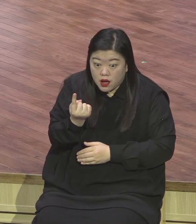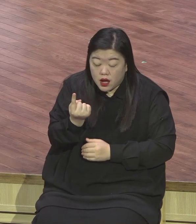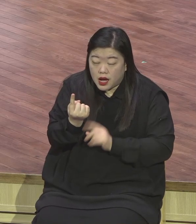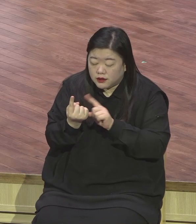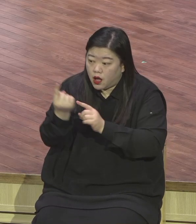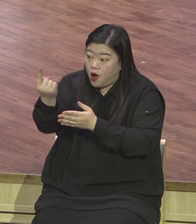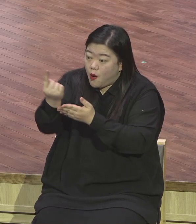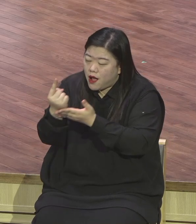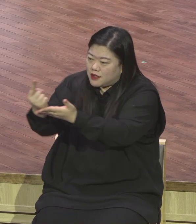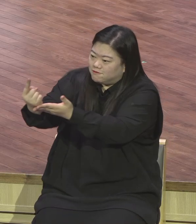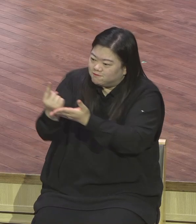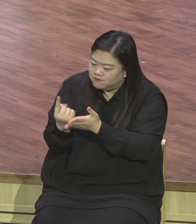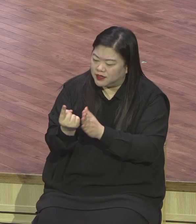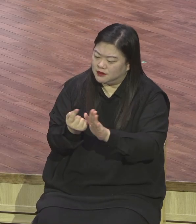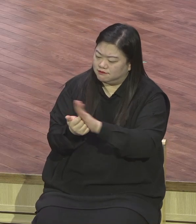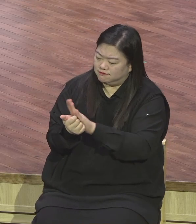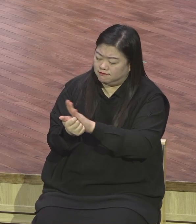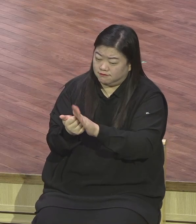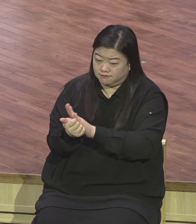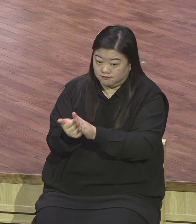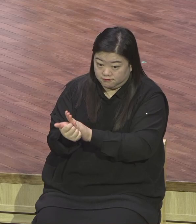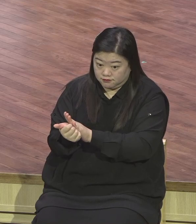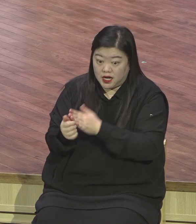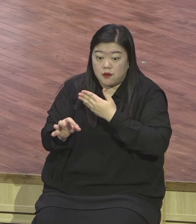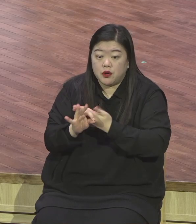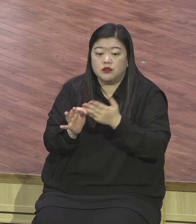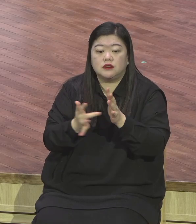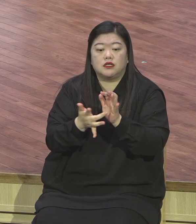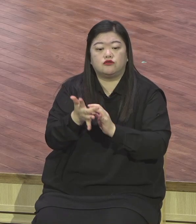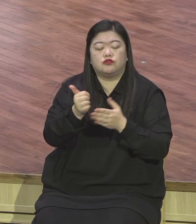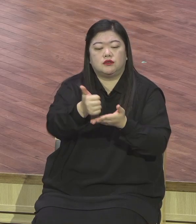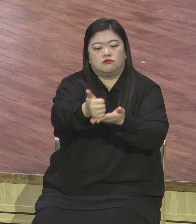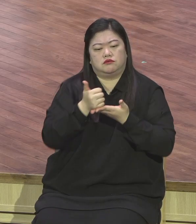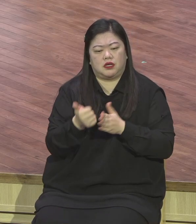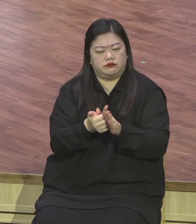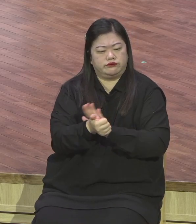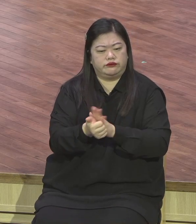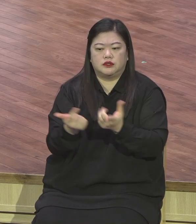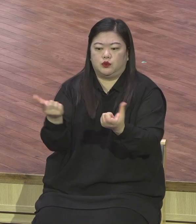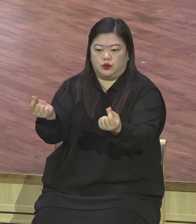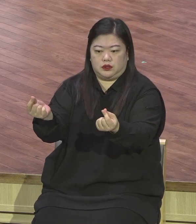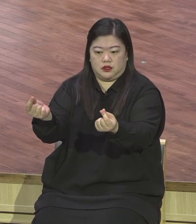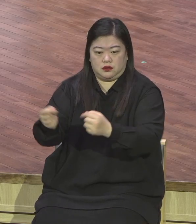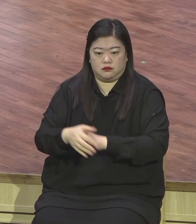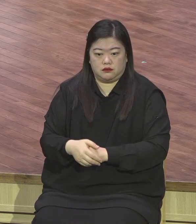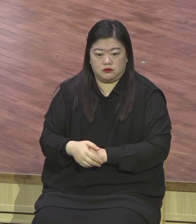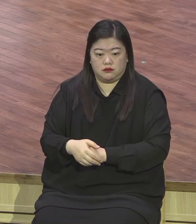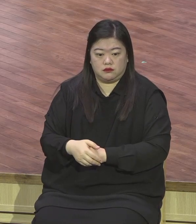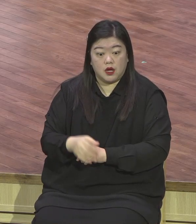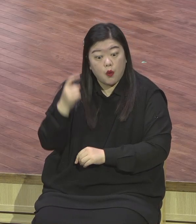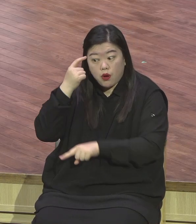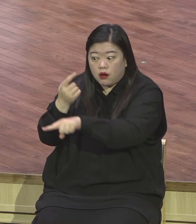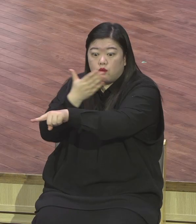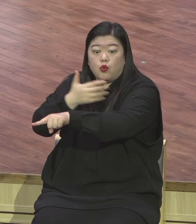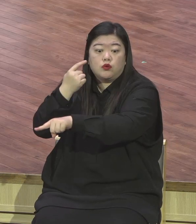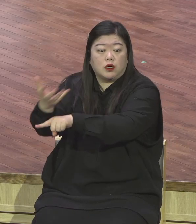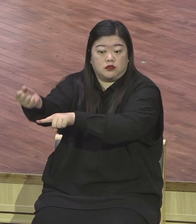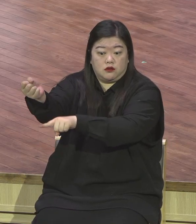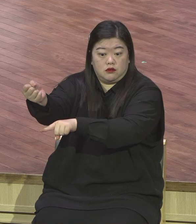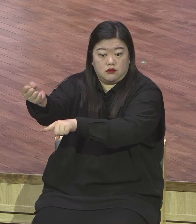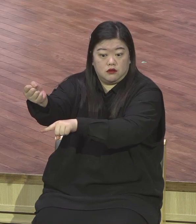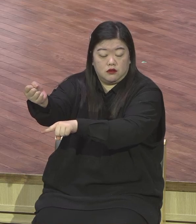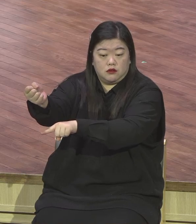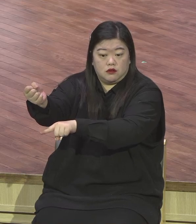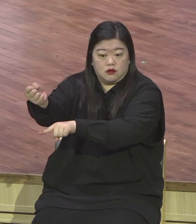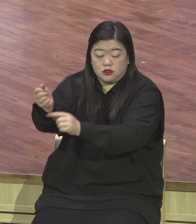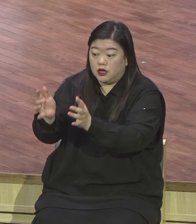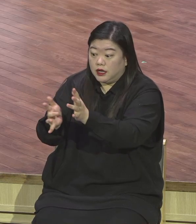이런 말씀입니다 예수님하고 있는 말씀이죠 다시 말해서 복음 가진 전도자가 가는 현장은 예수님이